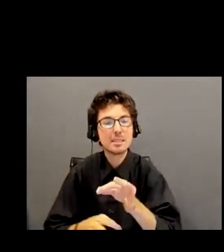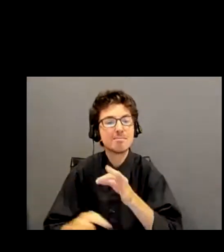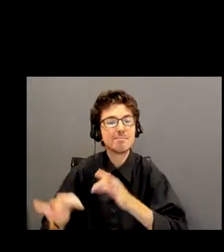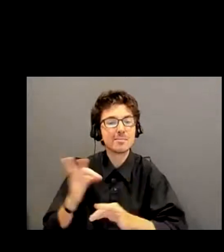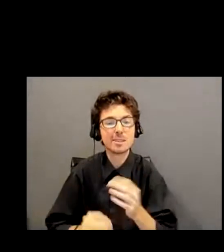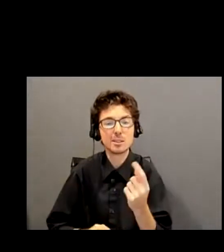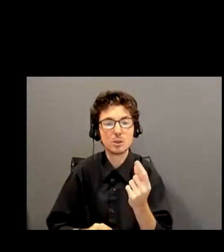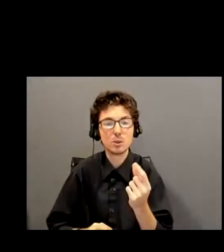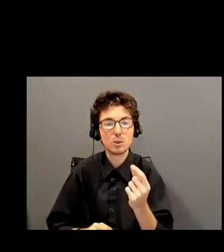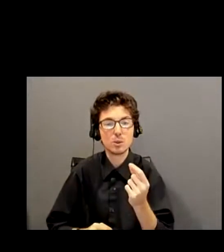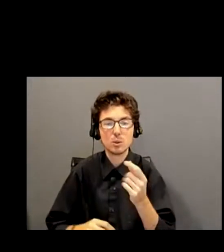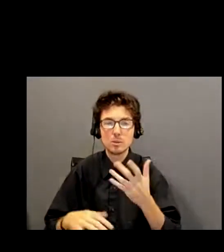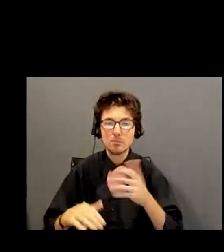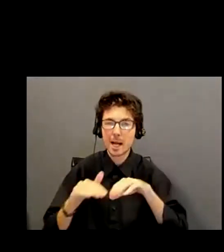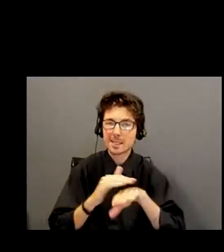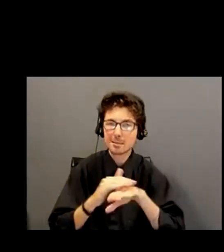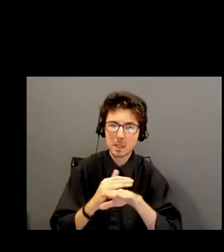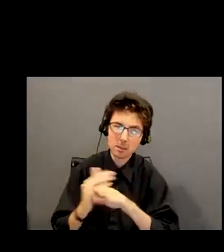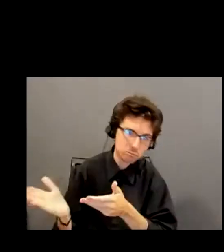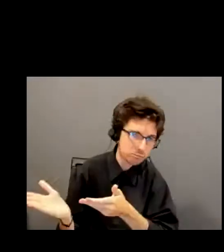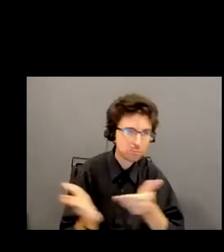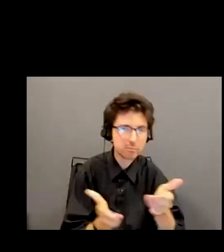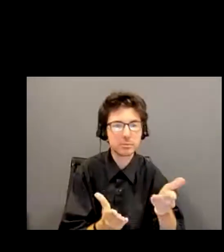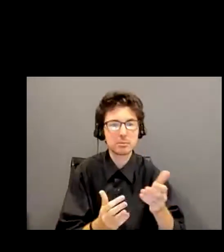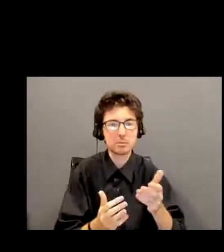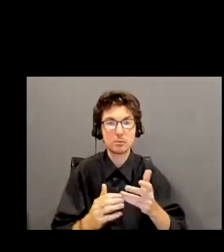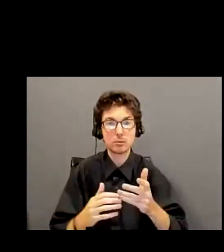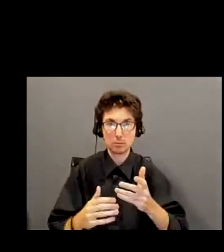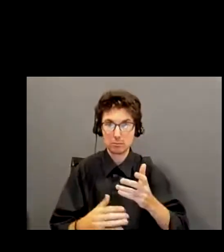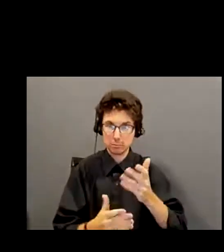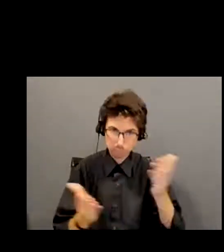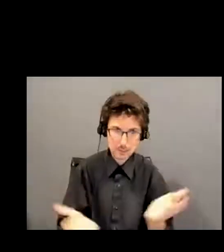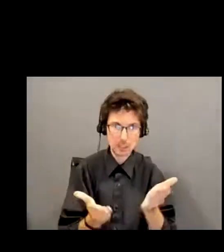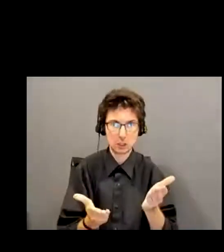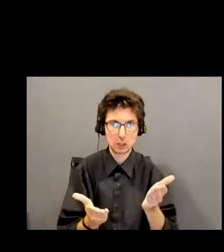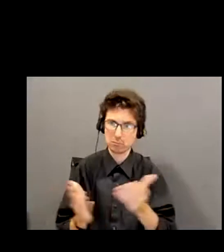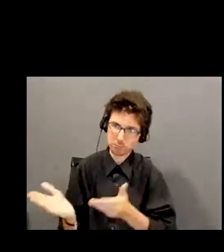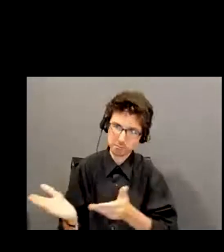le partage des connaissances et de l'expérience est le meilleur